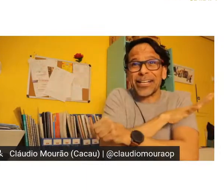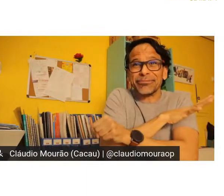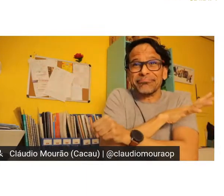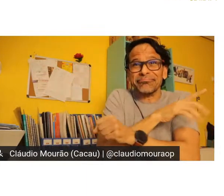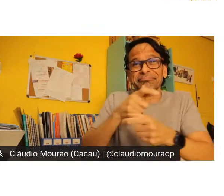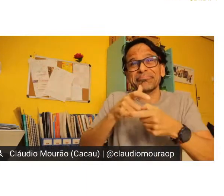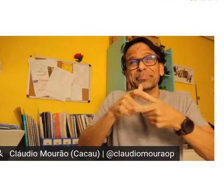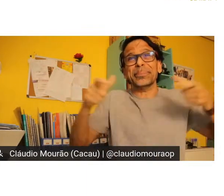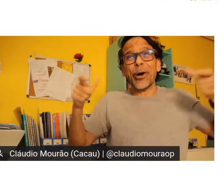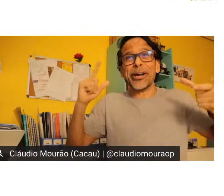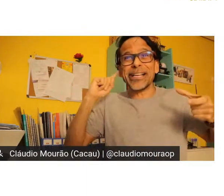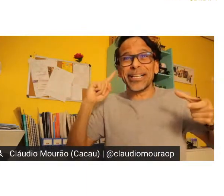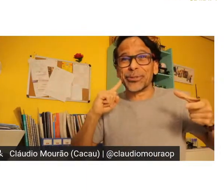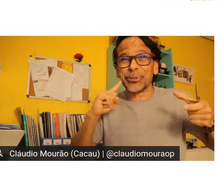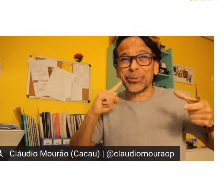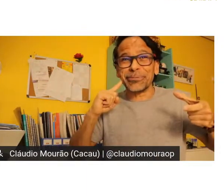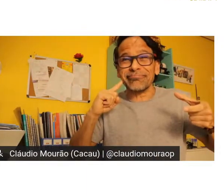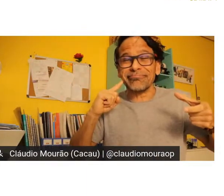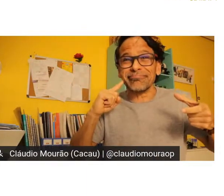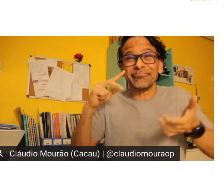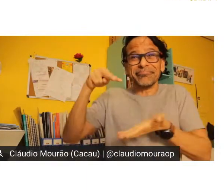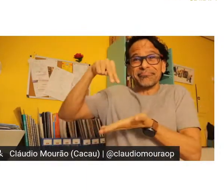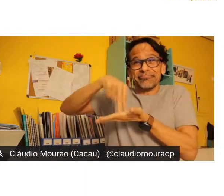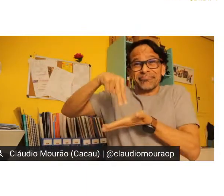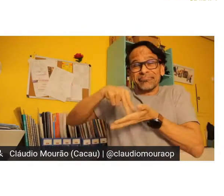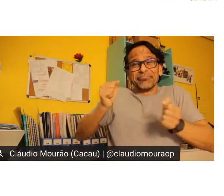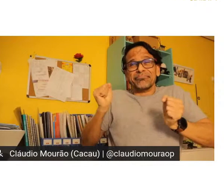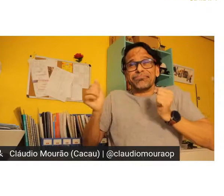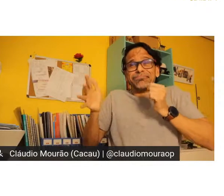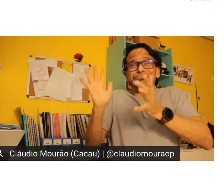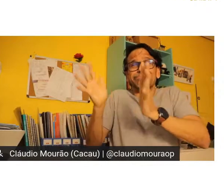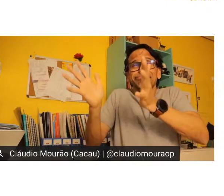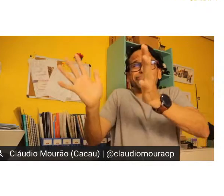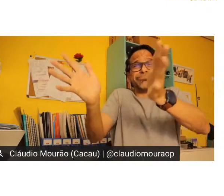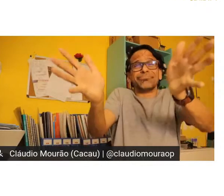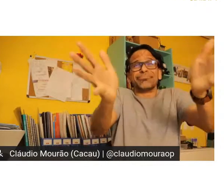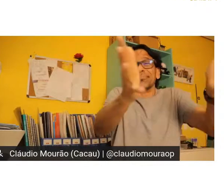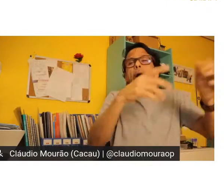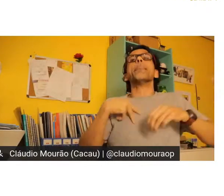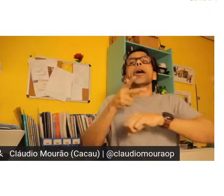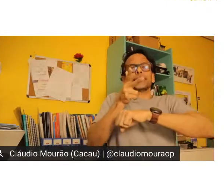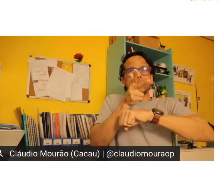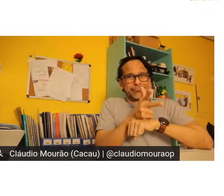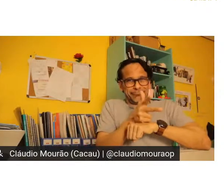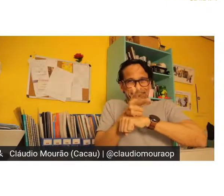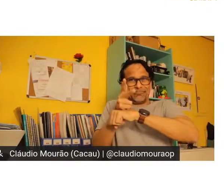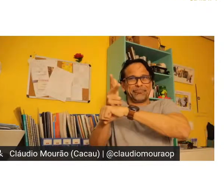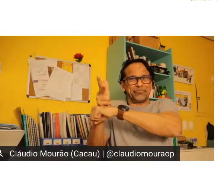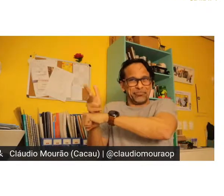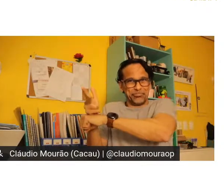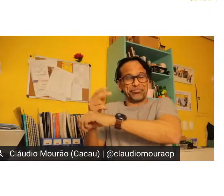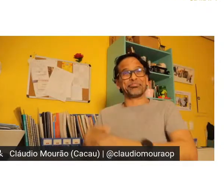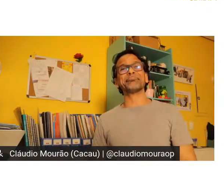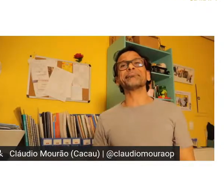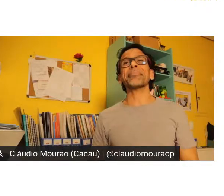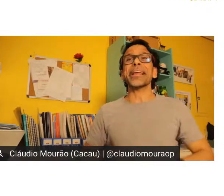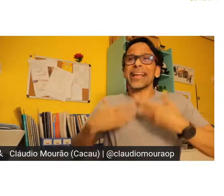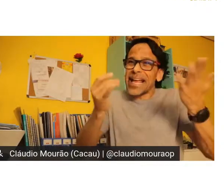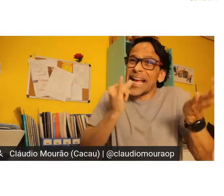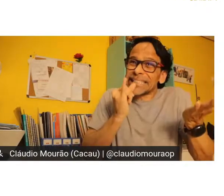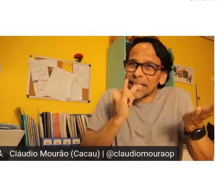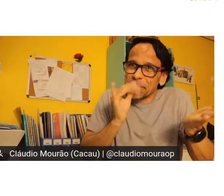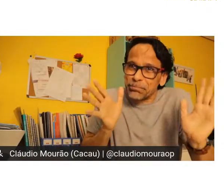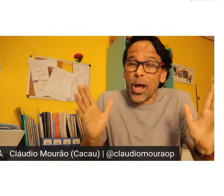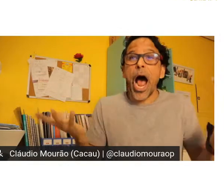a última edição e põe uma coisa tipo de 500 pessoas surdas e puderam se apresentar fazer